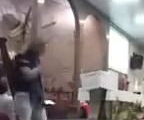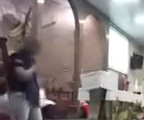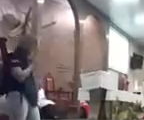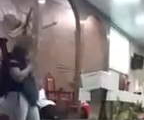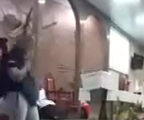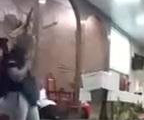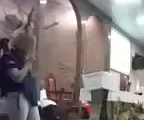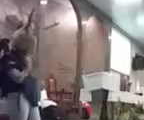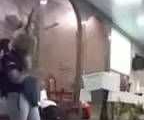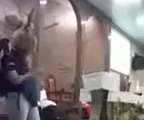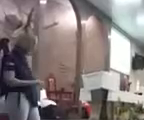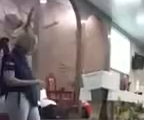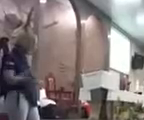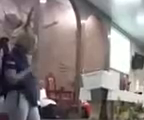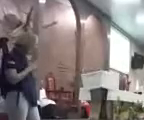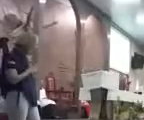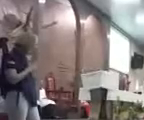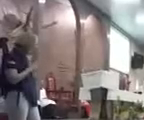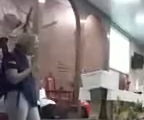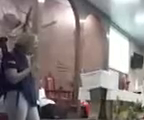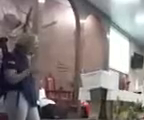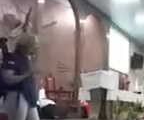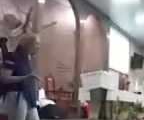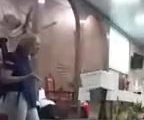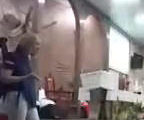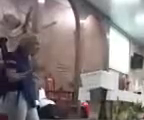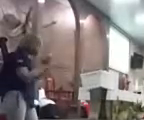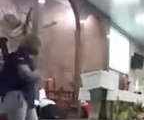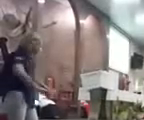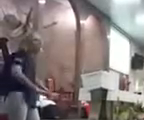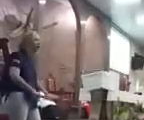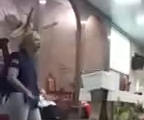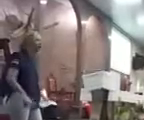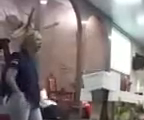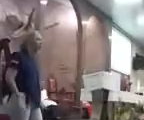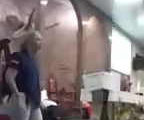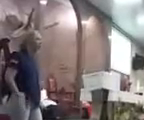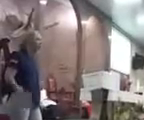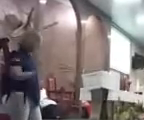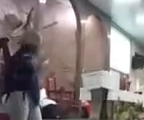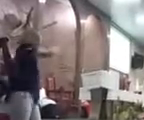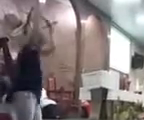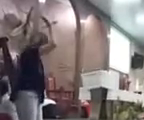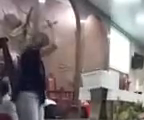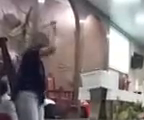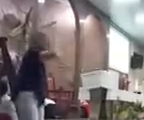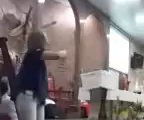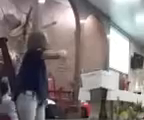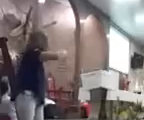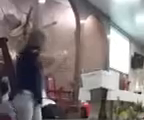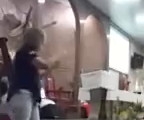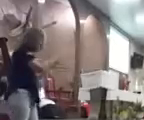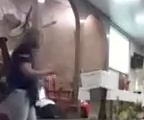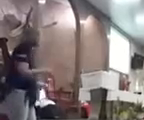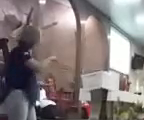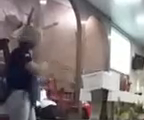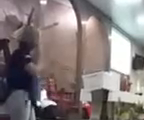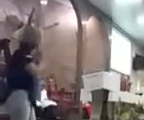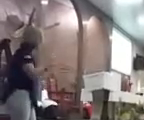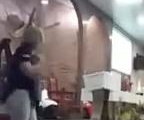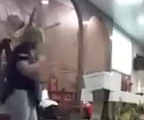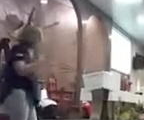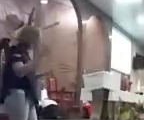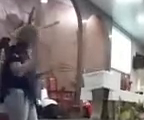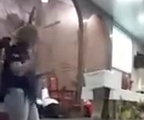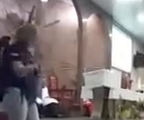misericórdia nenhuma. A primeira reação: separa, vai viver a tua vida, fulaninho, ciclaninho, eu vou viver